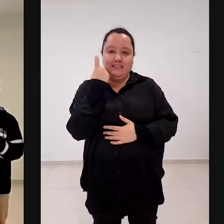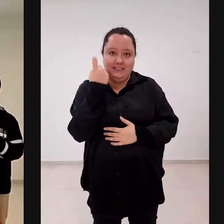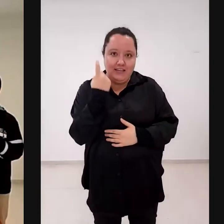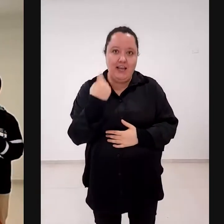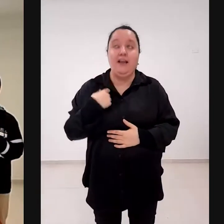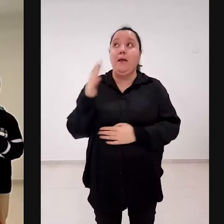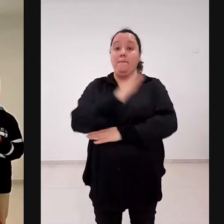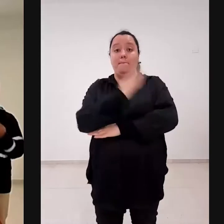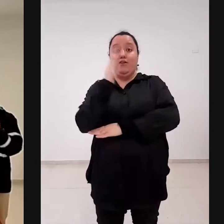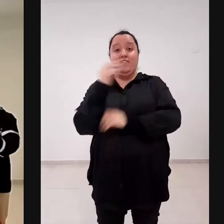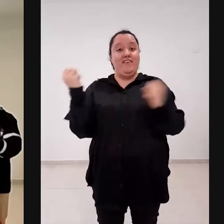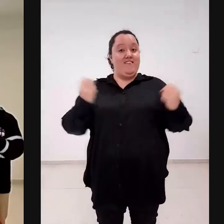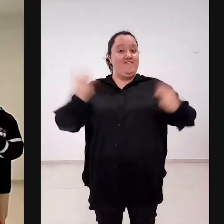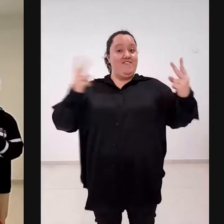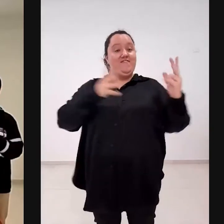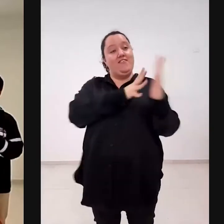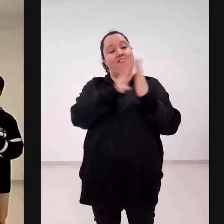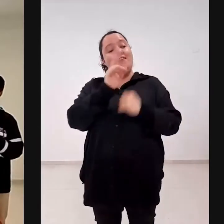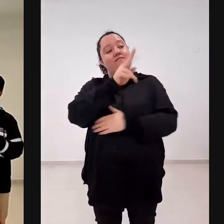ah